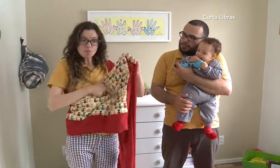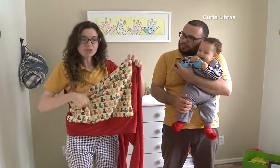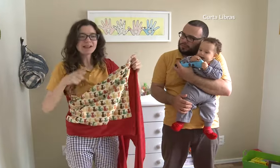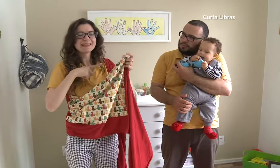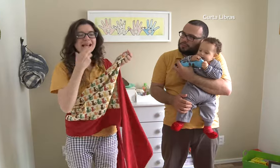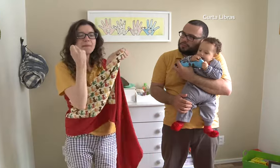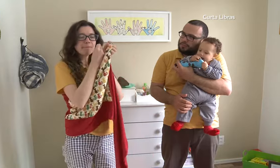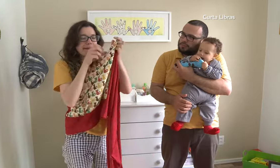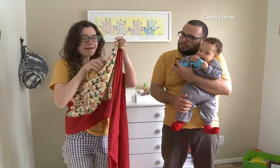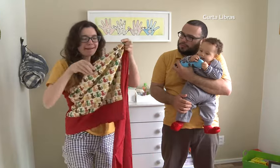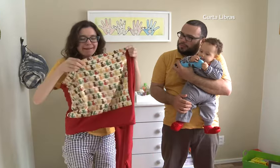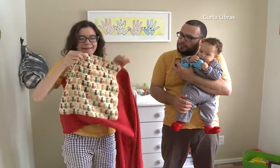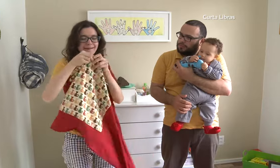meio do sling.